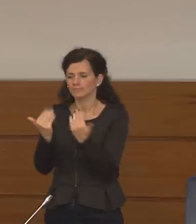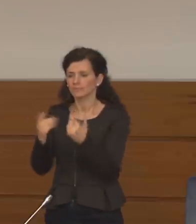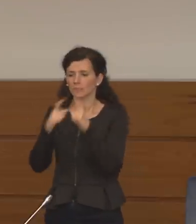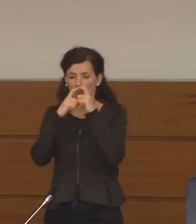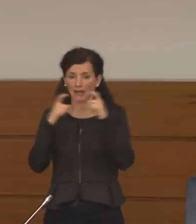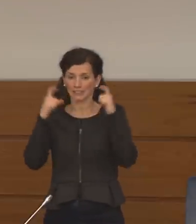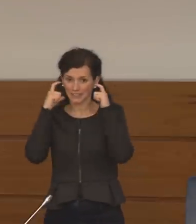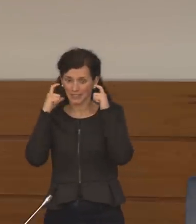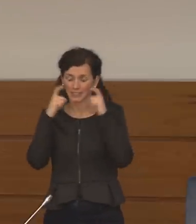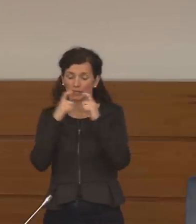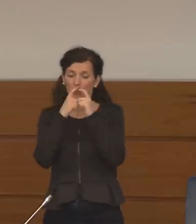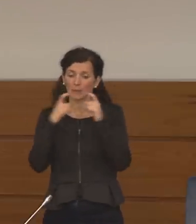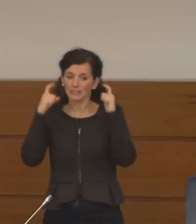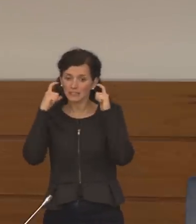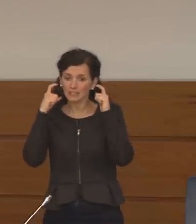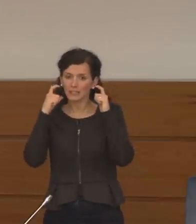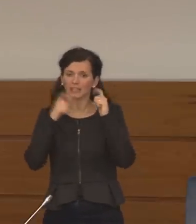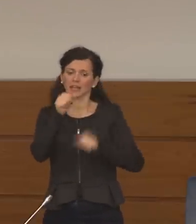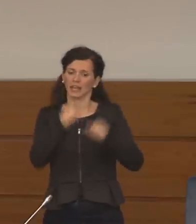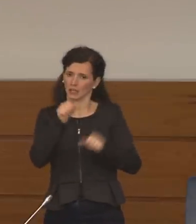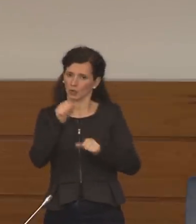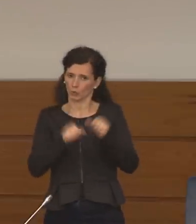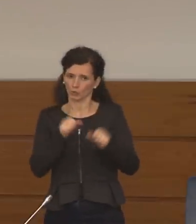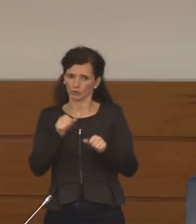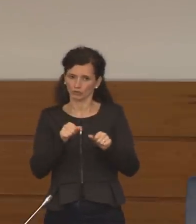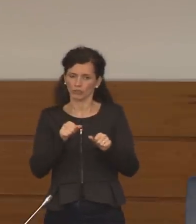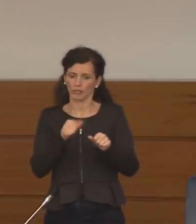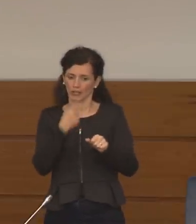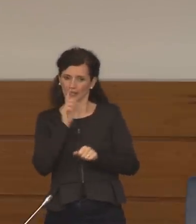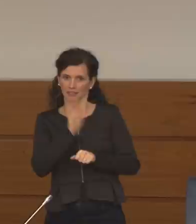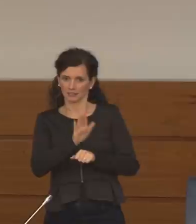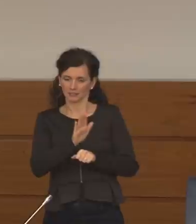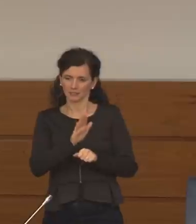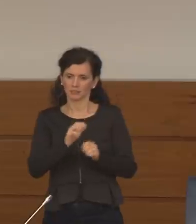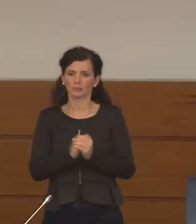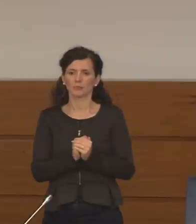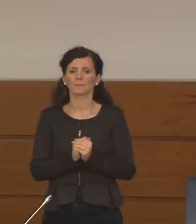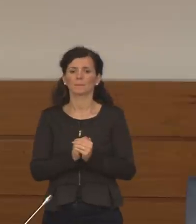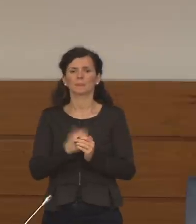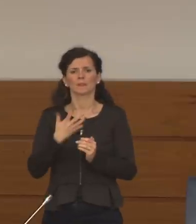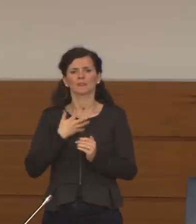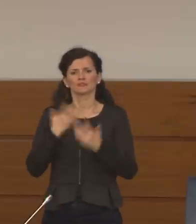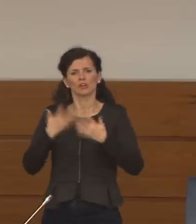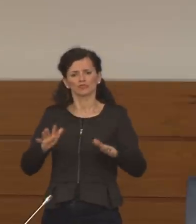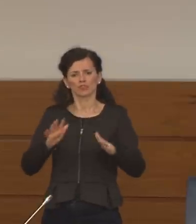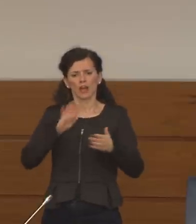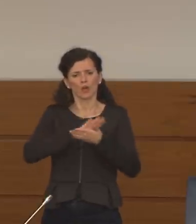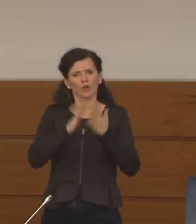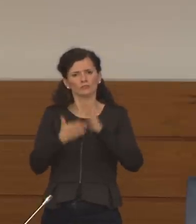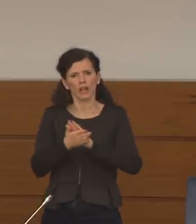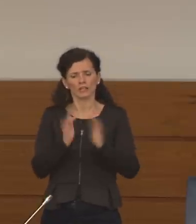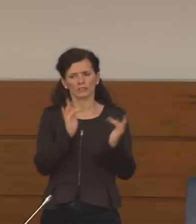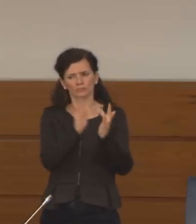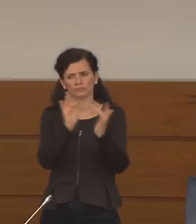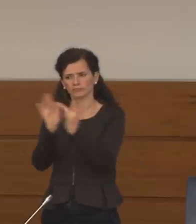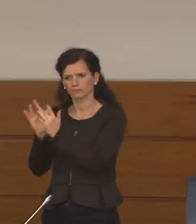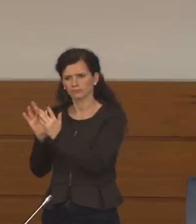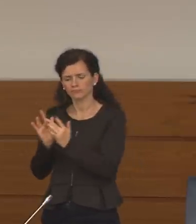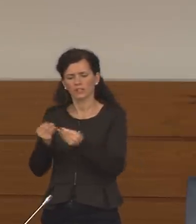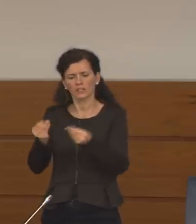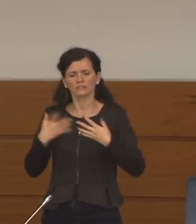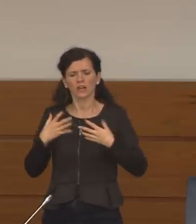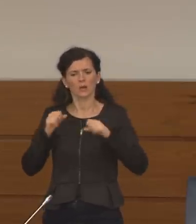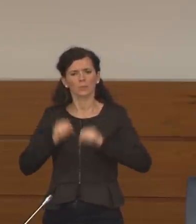marcheline in modo particolare mascherine chirurgiche abbiamo una serie di contratti che ci permetteranno a